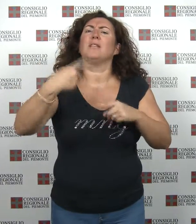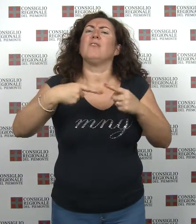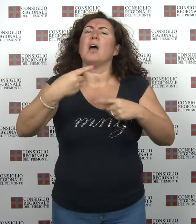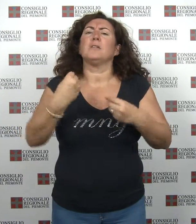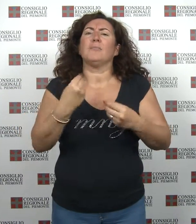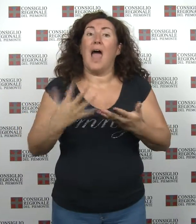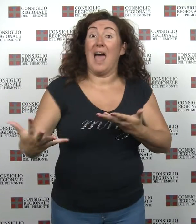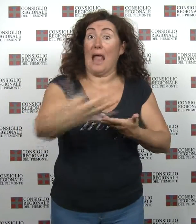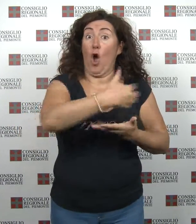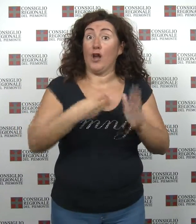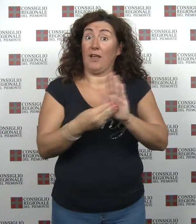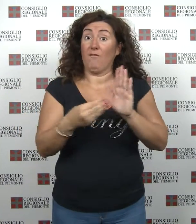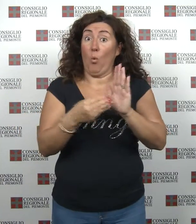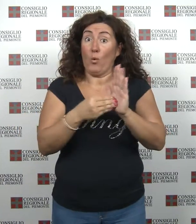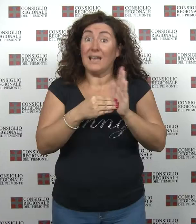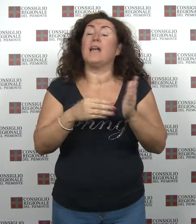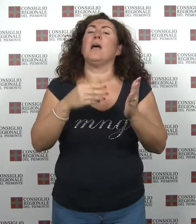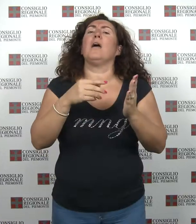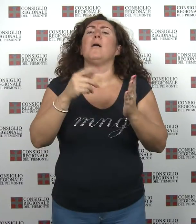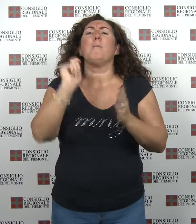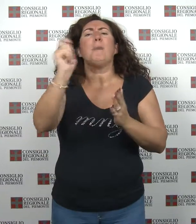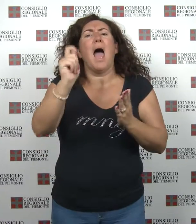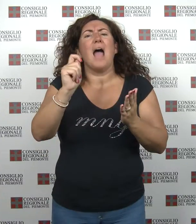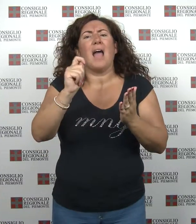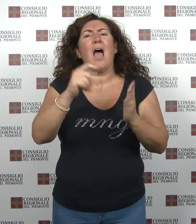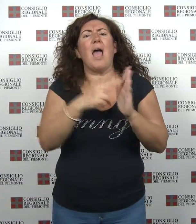più necessario pagare l'imposta di bollo e il titolo